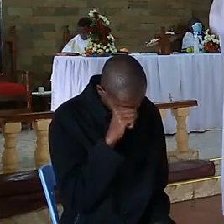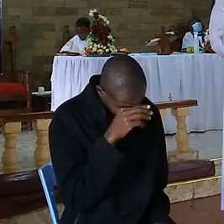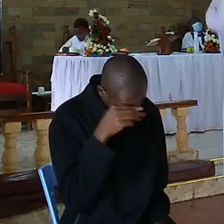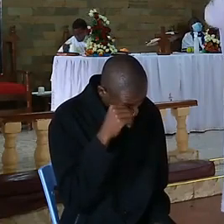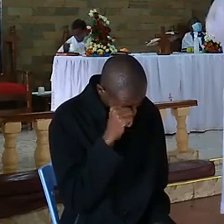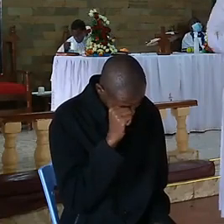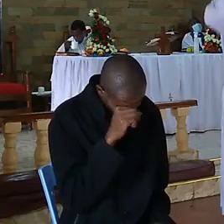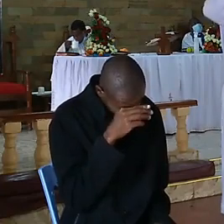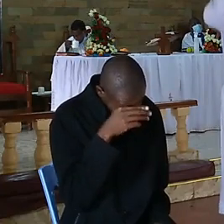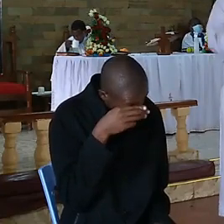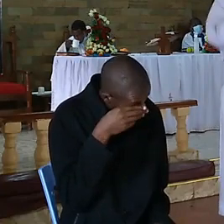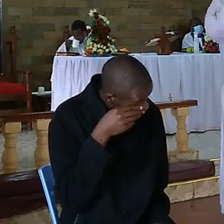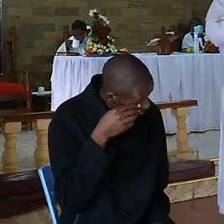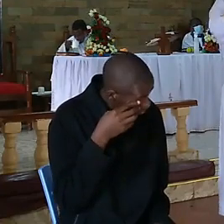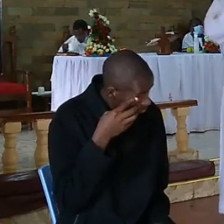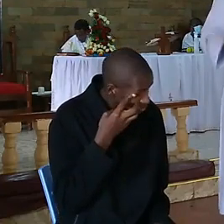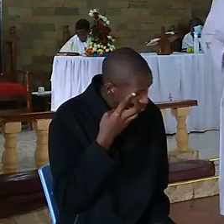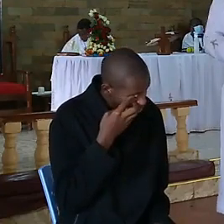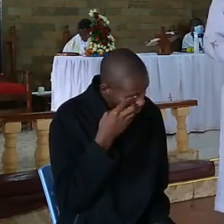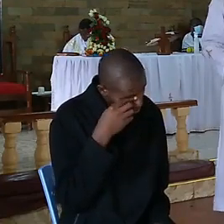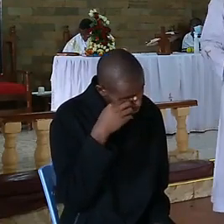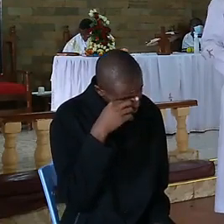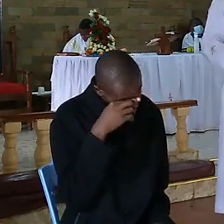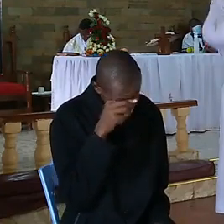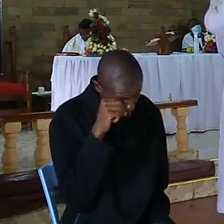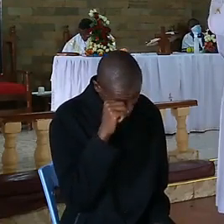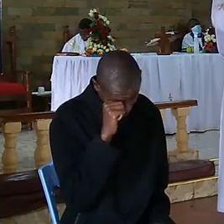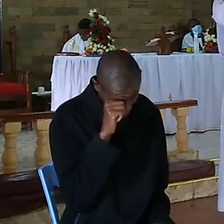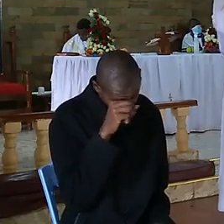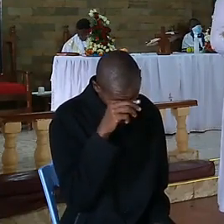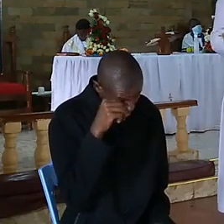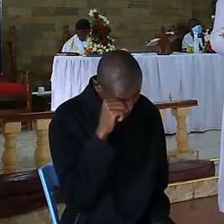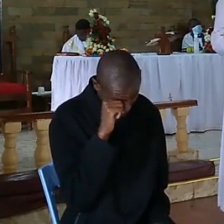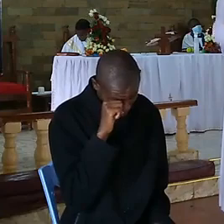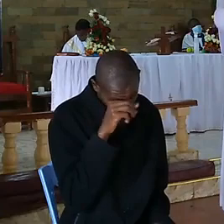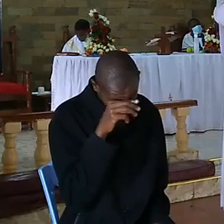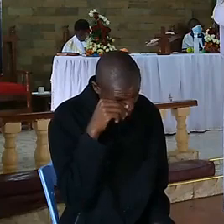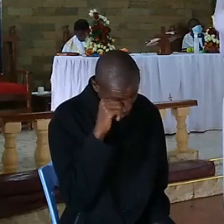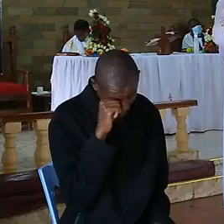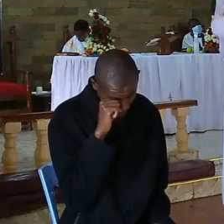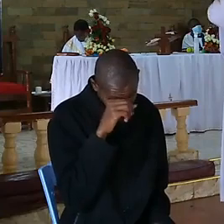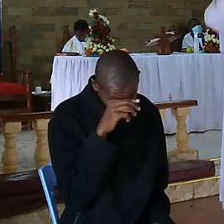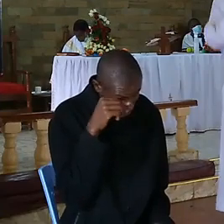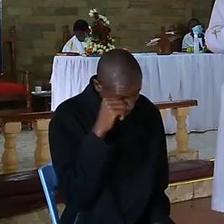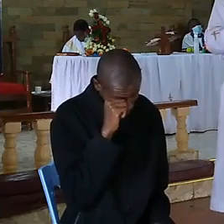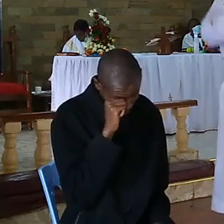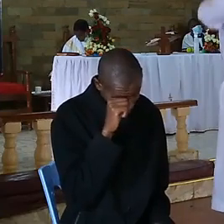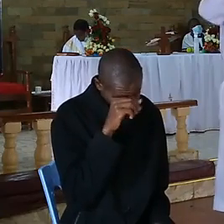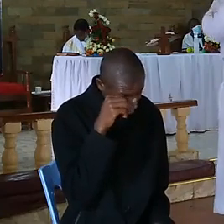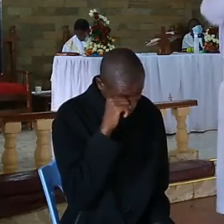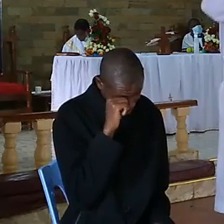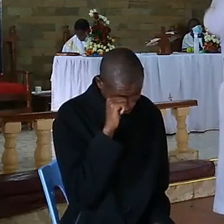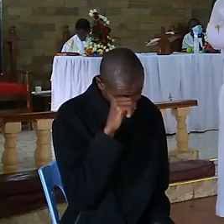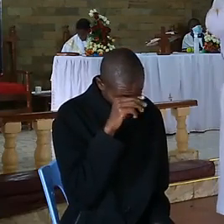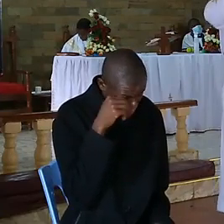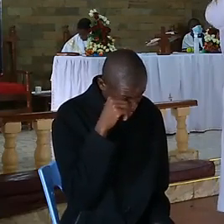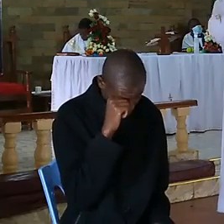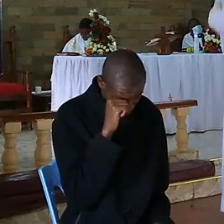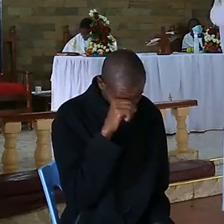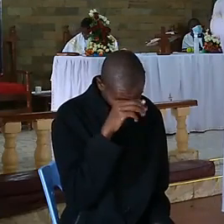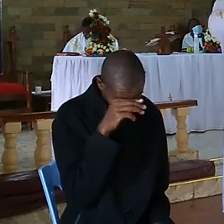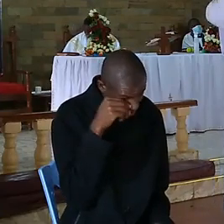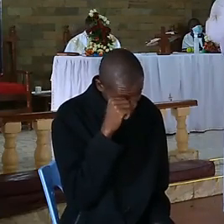kuu kumwetu nyamarite wona akinya ni agutunyamarura tondu ni ngai mwega and I want to bring an assurance kuri ithuothe na